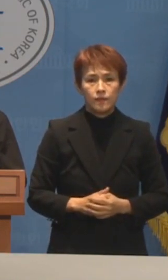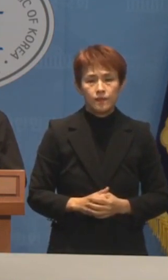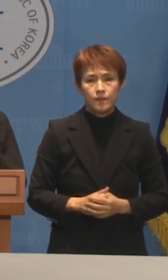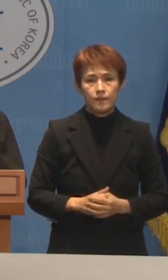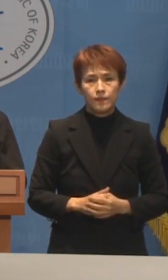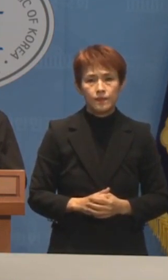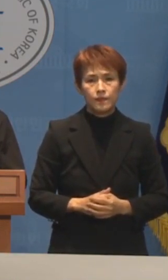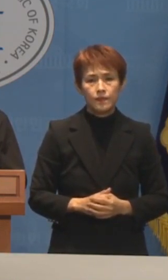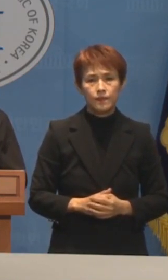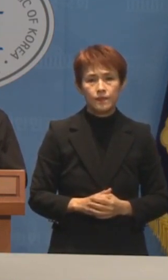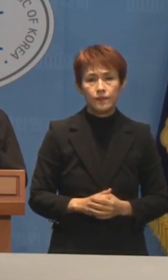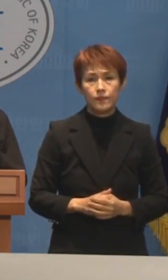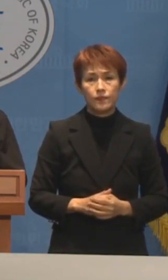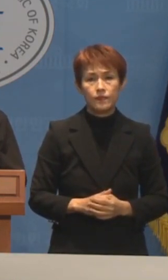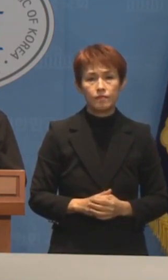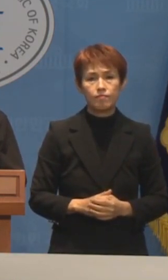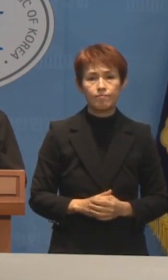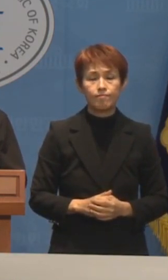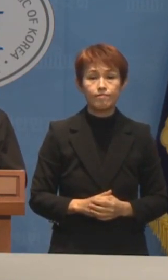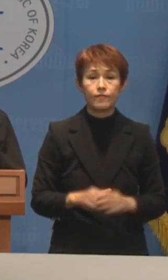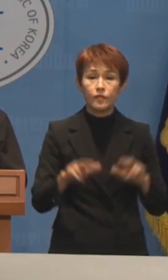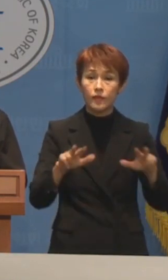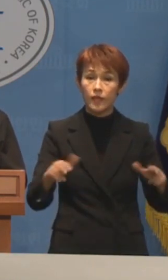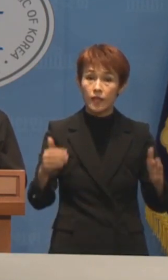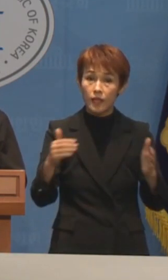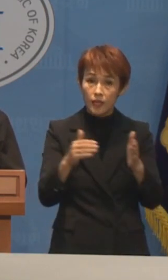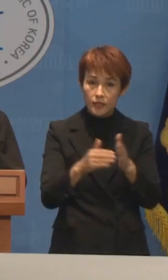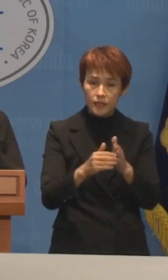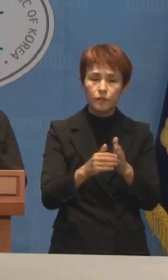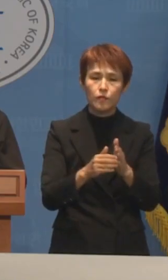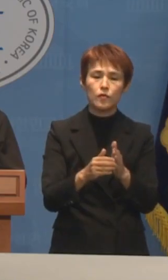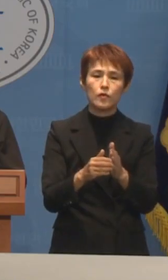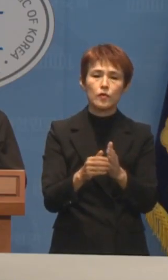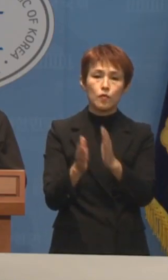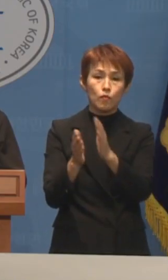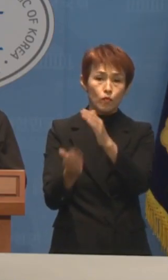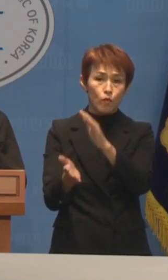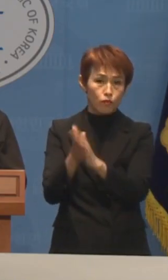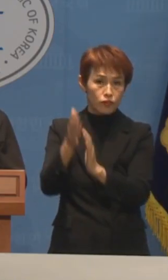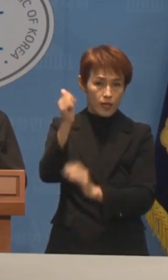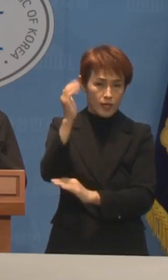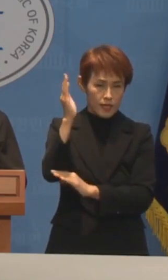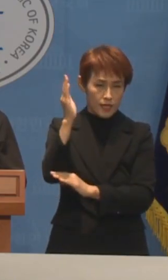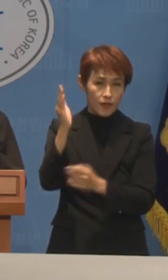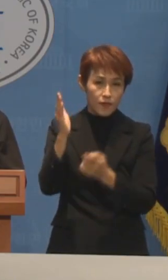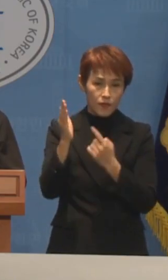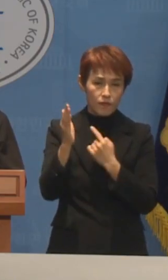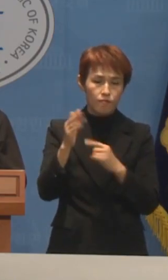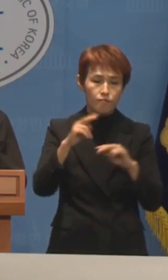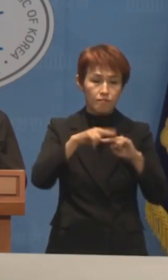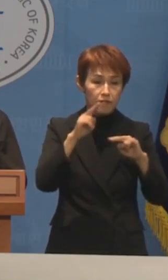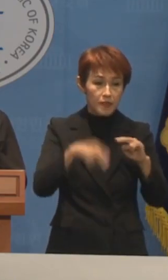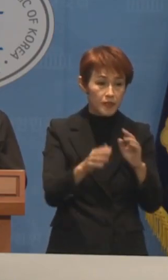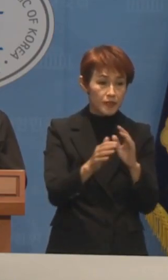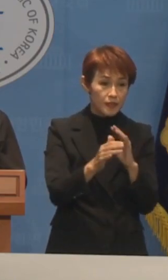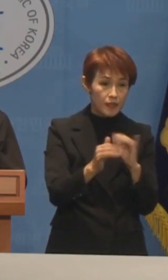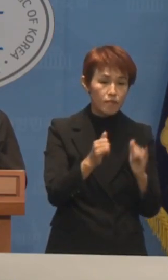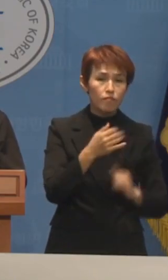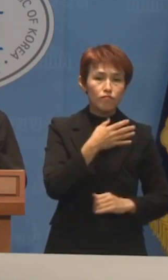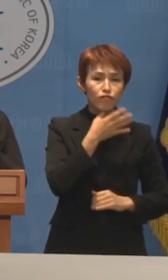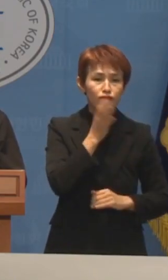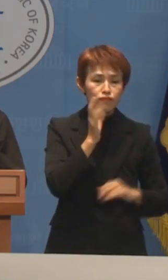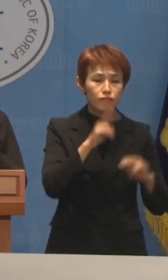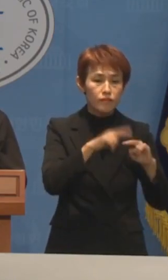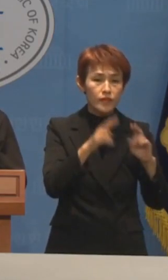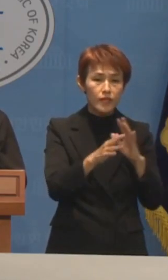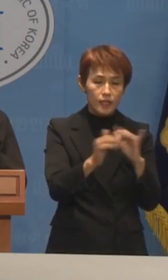때문입니다. 다행히도 그동안 전국민주우체국본부가 지속적으로 요구해왔던 정년퇴직자의 누적된 저축연가 사용